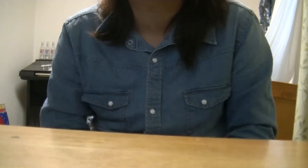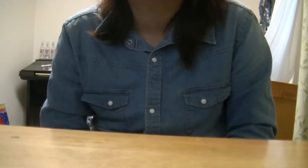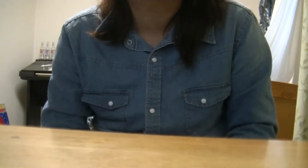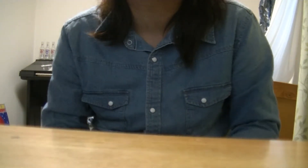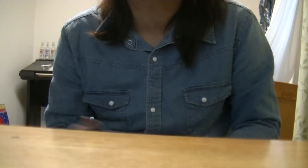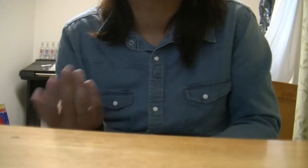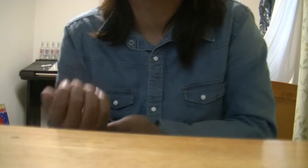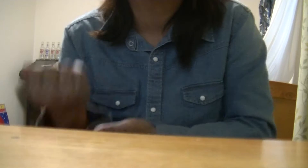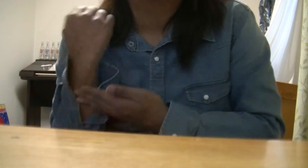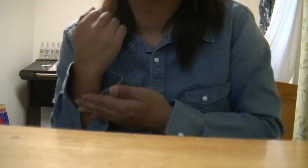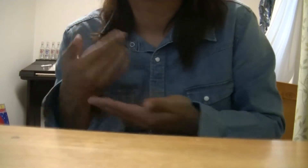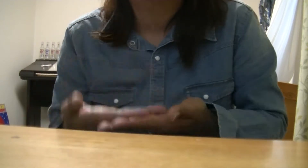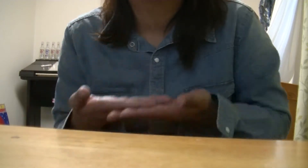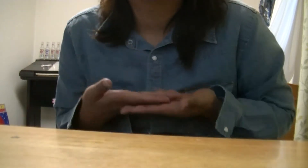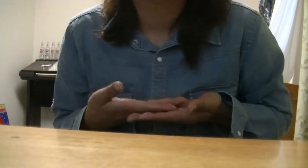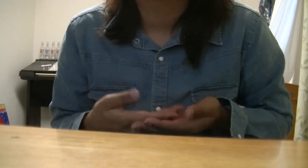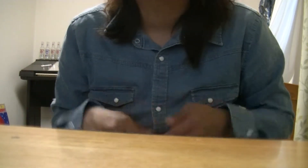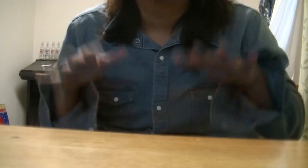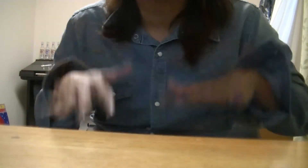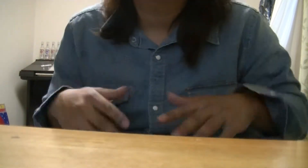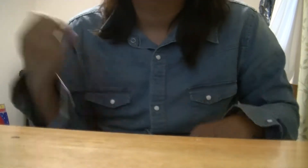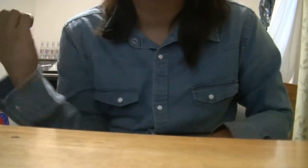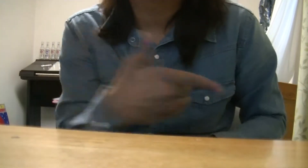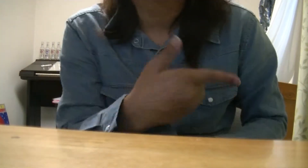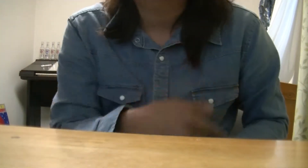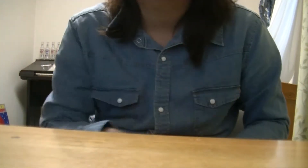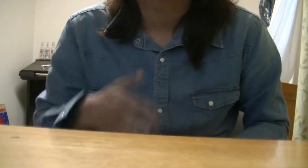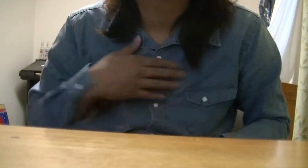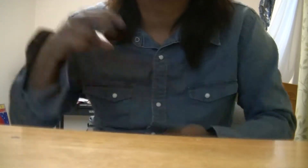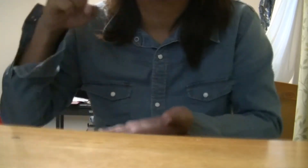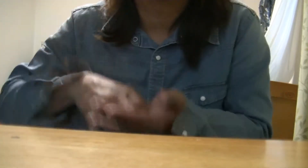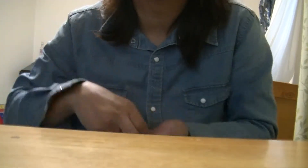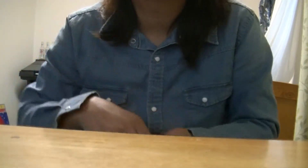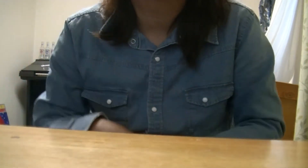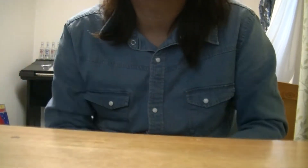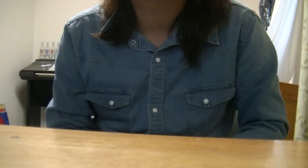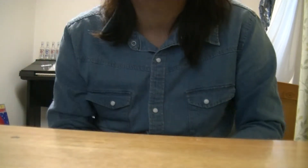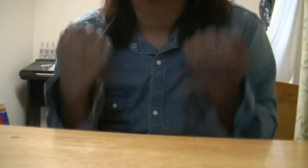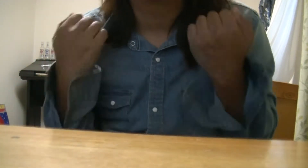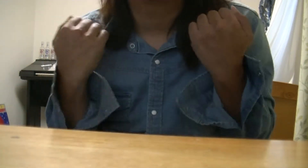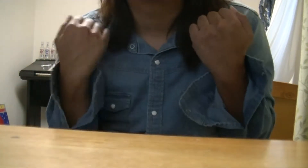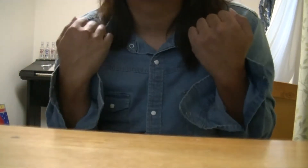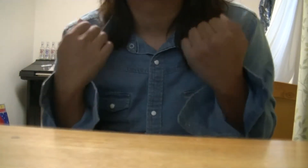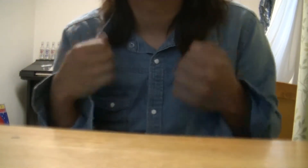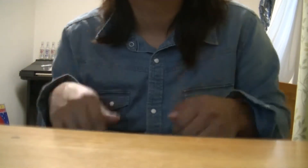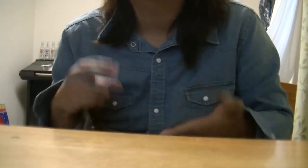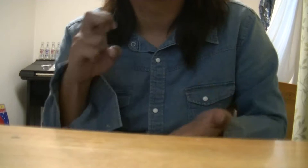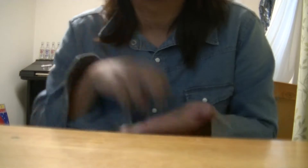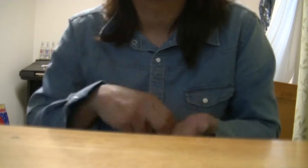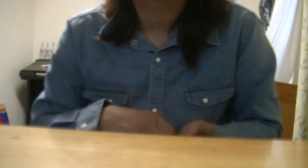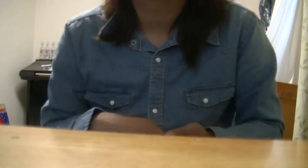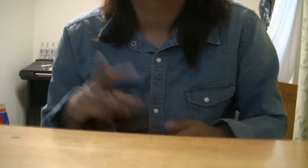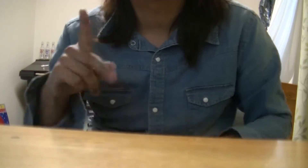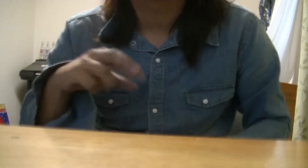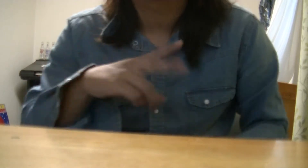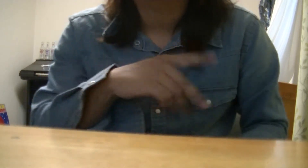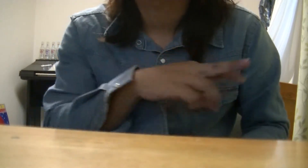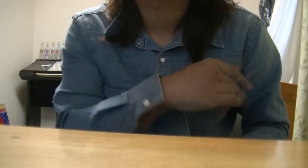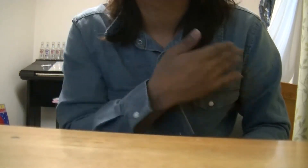解釈力の達人になるって今この瞬間決めてくだされば肯定的な人生を歩むことができるからです。だから決めちゃってほしいんですよ